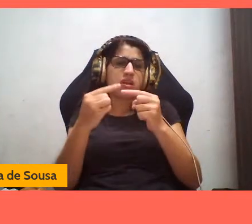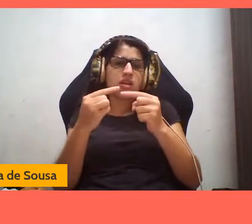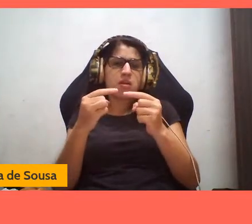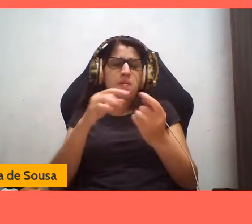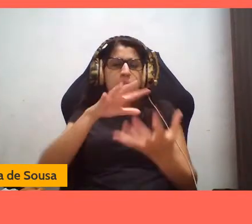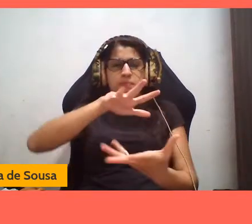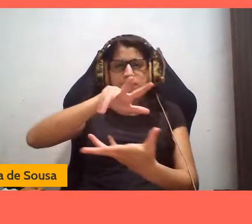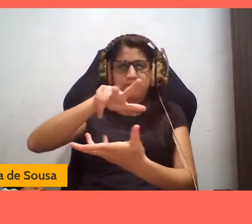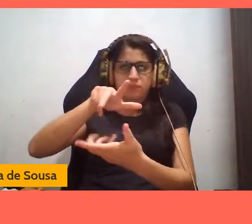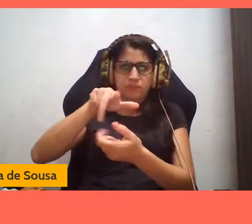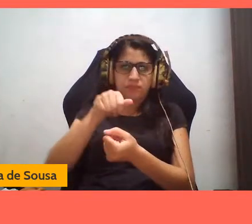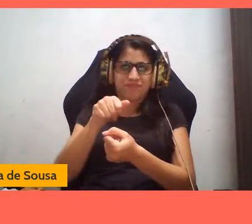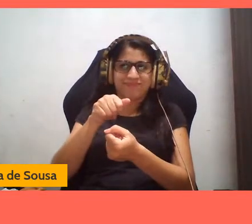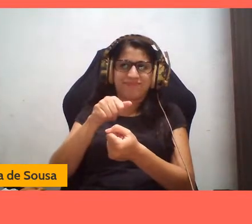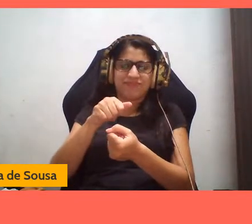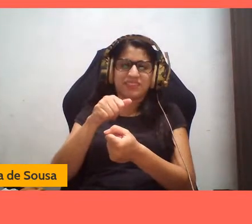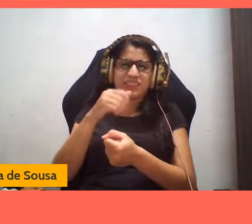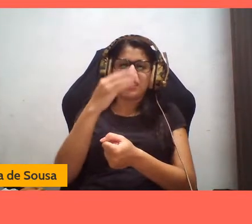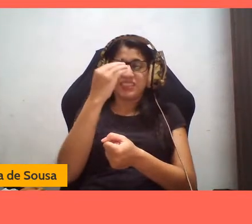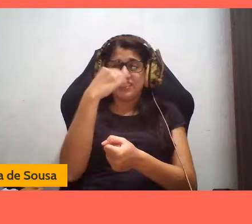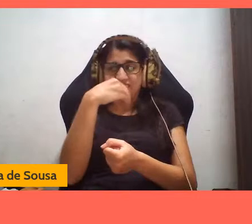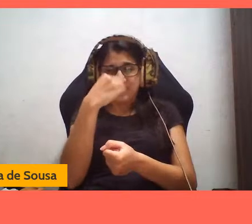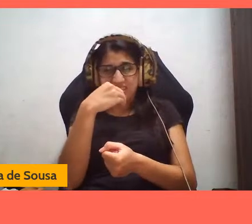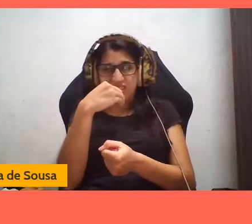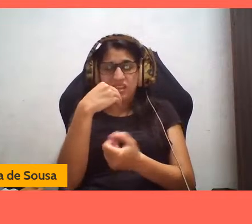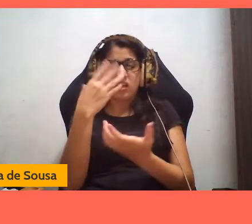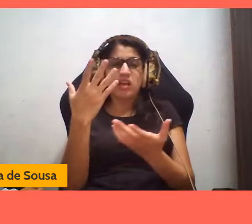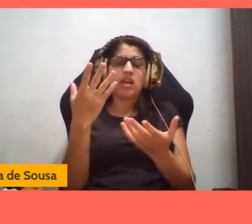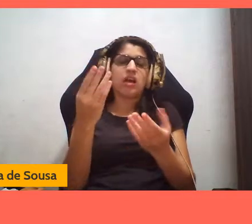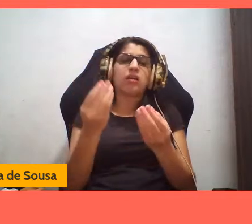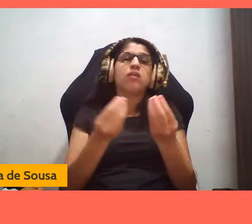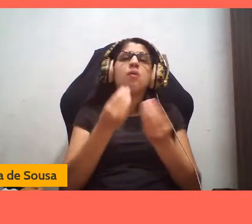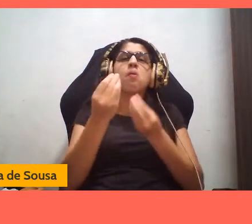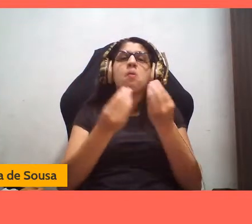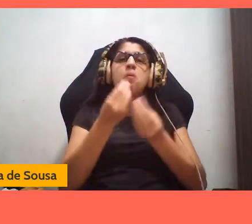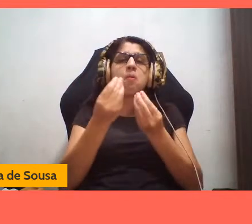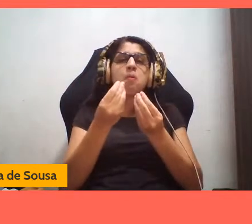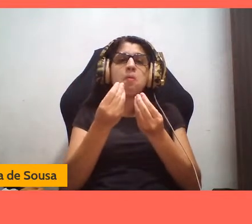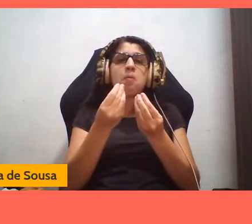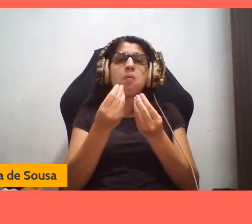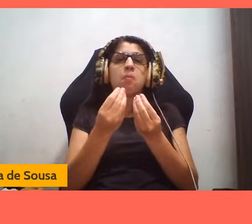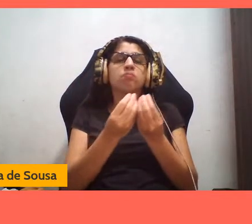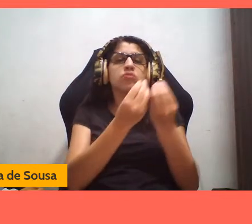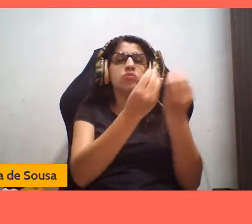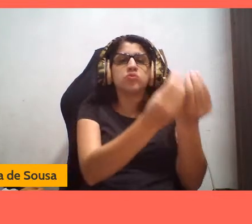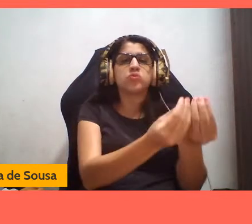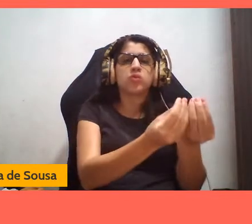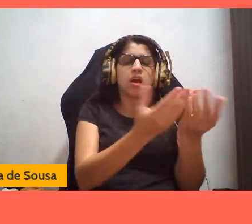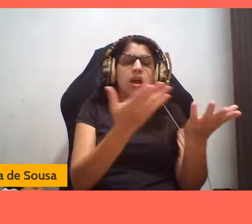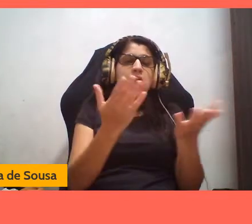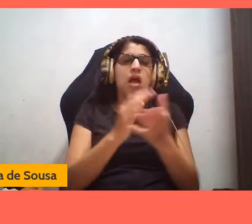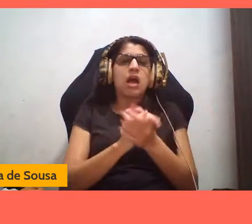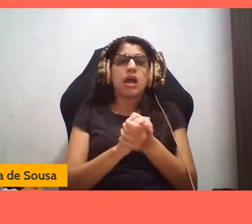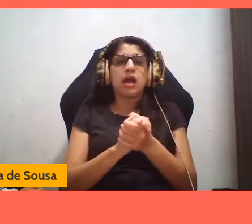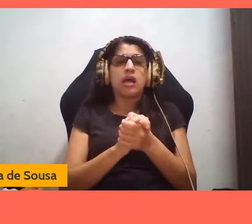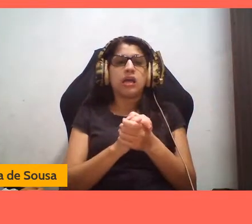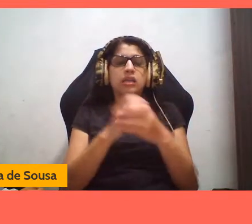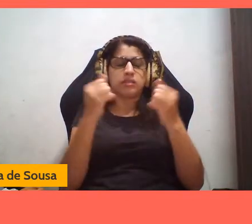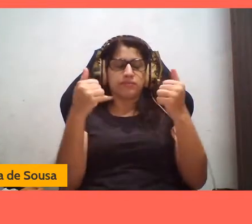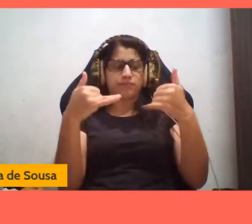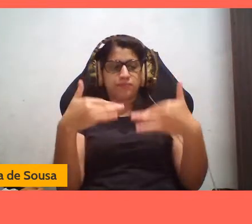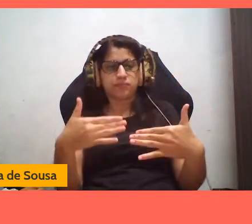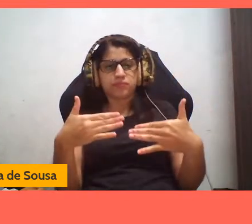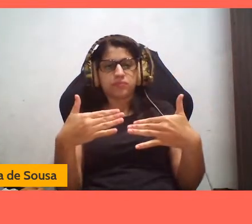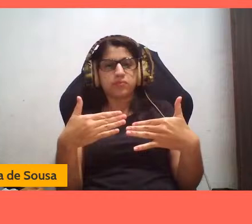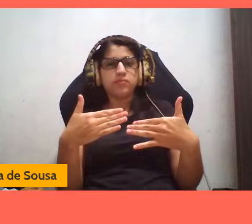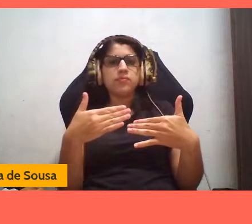como a sua herança. Eu quero argumentar que essa mesma relação entre ser e